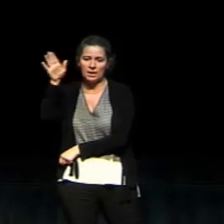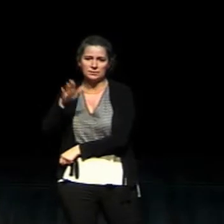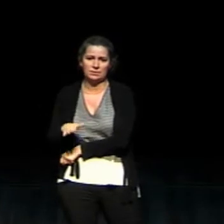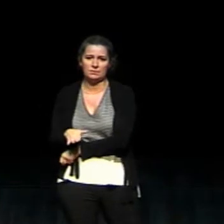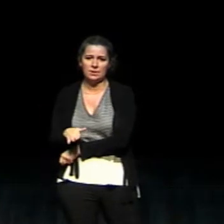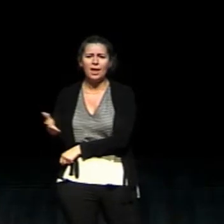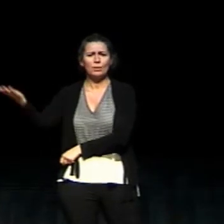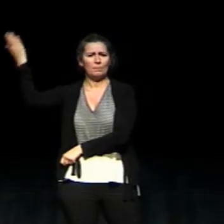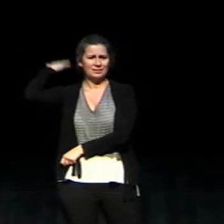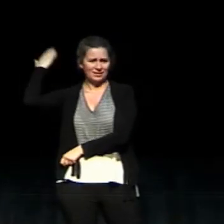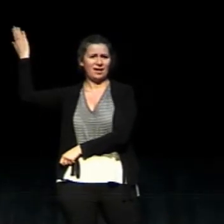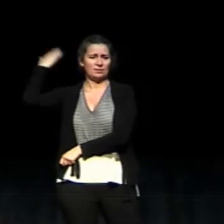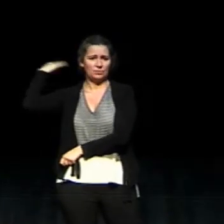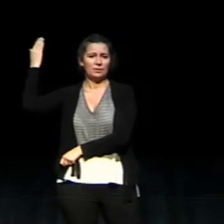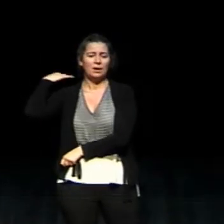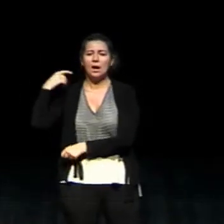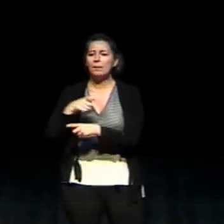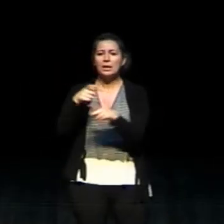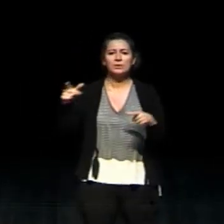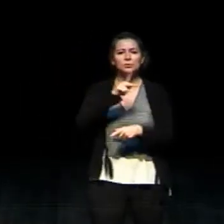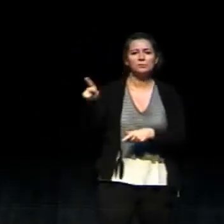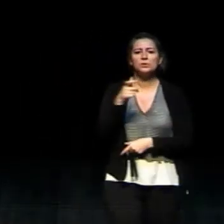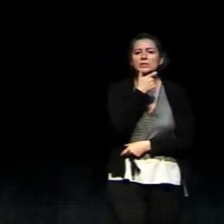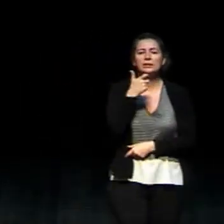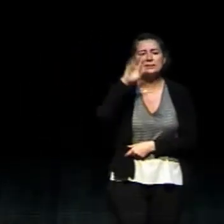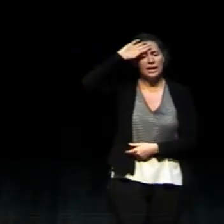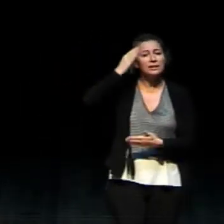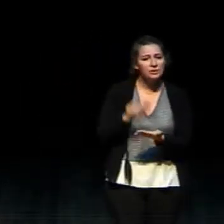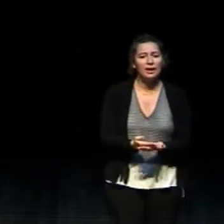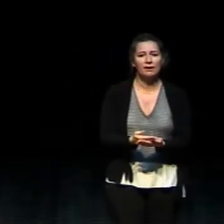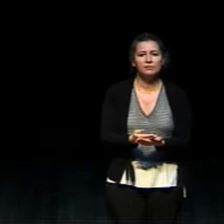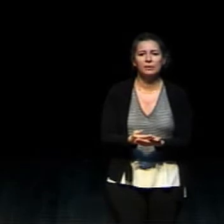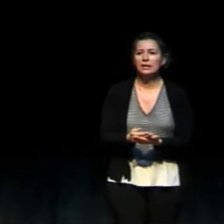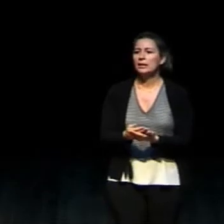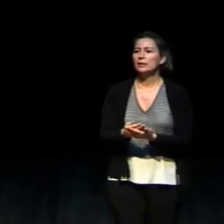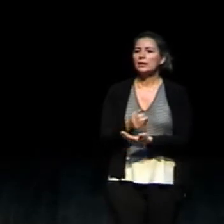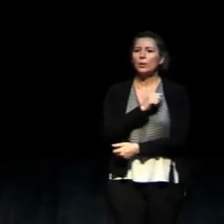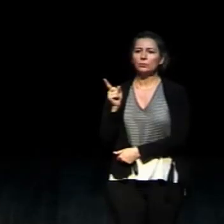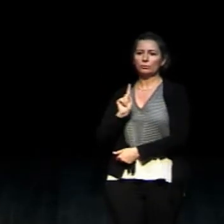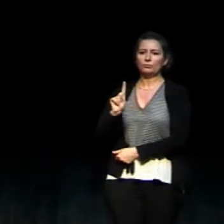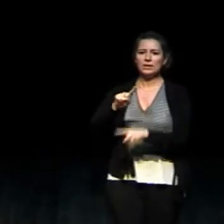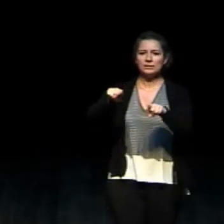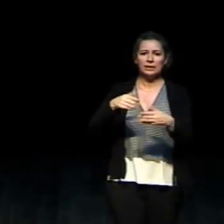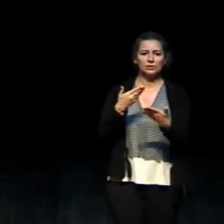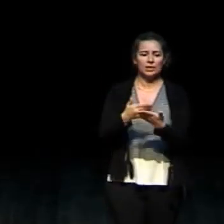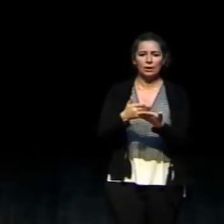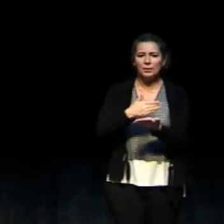português. Mas, por exemplo, se eu vou fazer uma aula de inglês, a maioria dos professores de língua inglesa, eles têm essa crença de que quando o